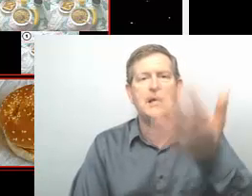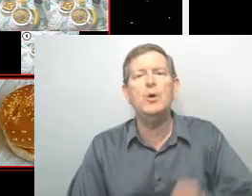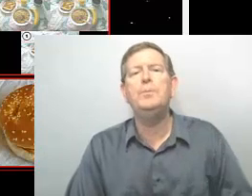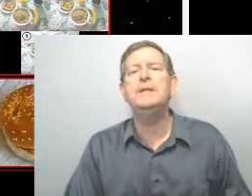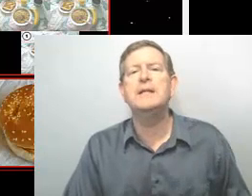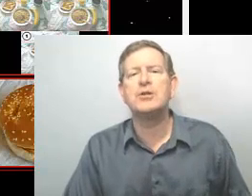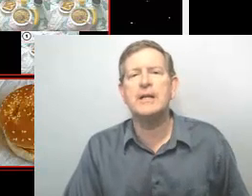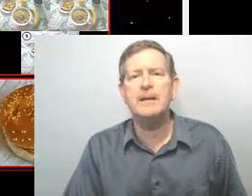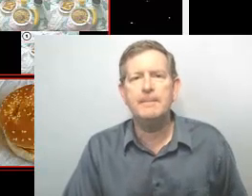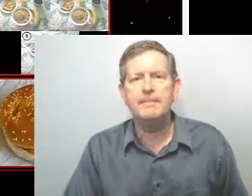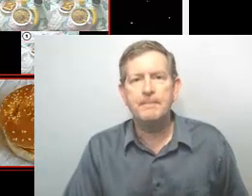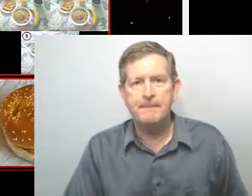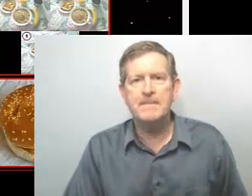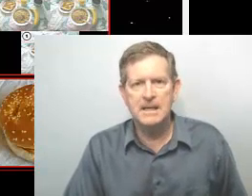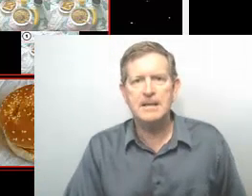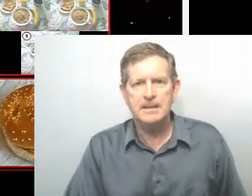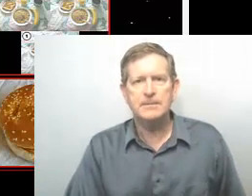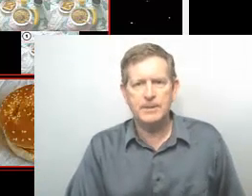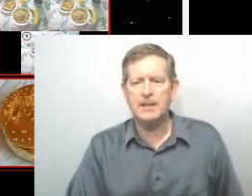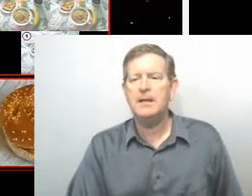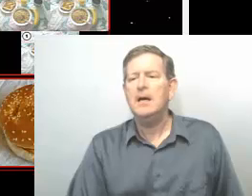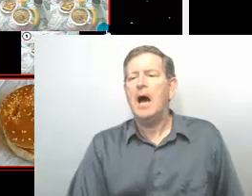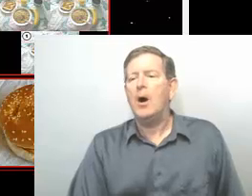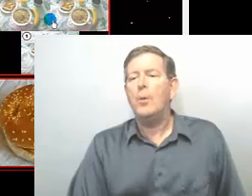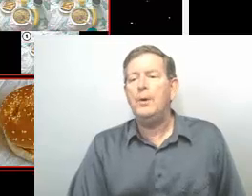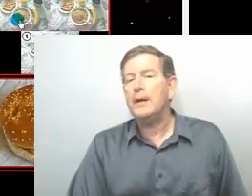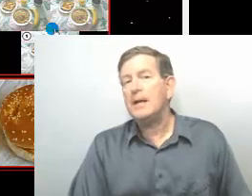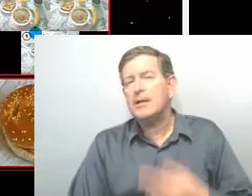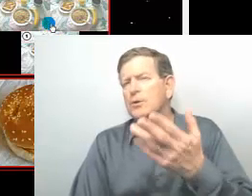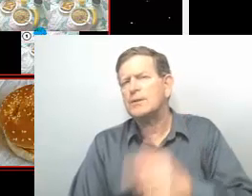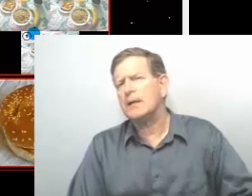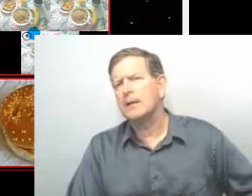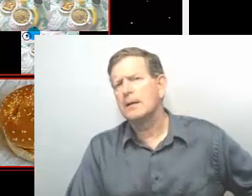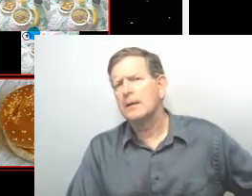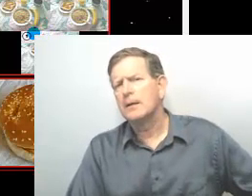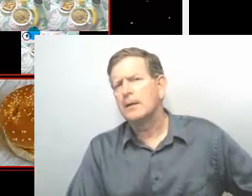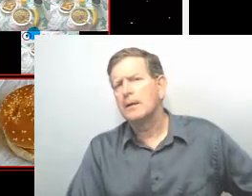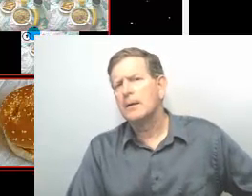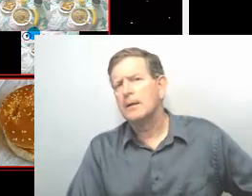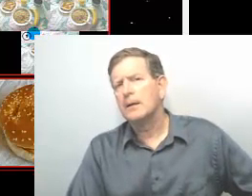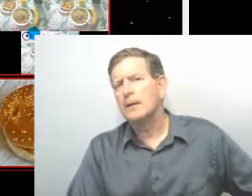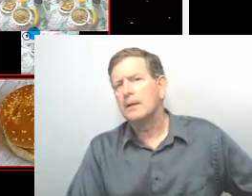déjeuner. Répétez, le petit déjeuner. Hein? Bien. Au pluriel, qu'est-ce que c'est?